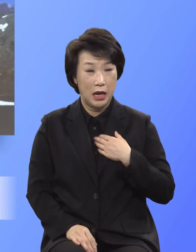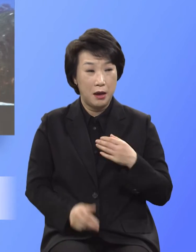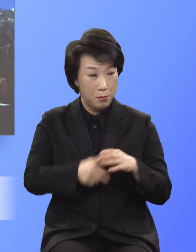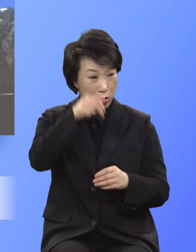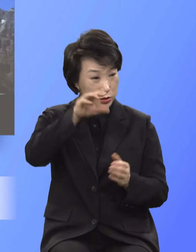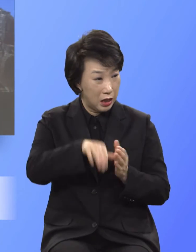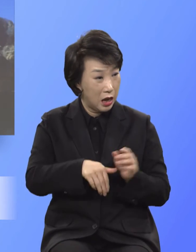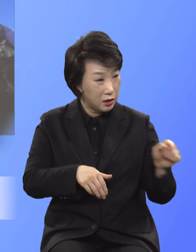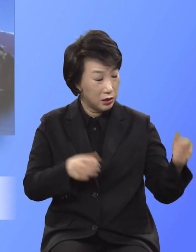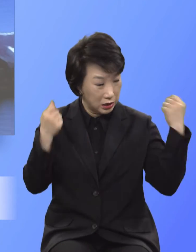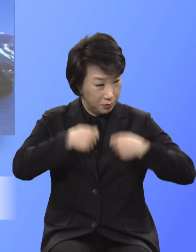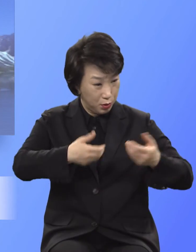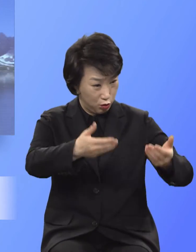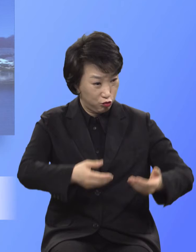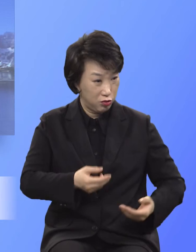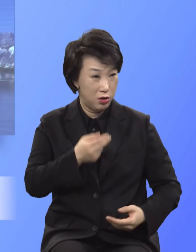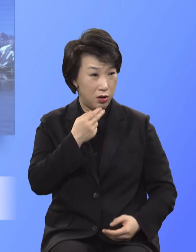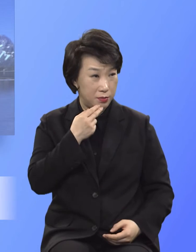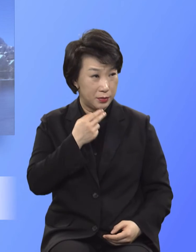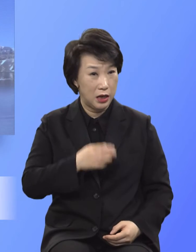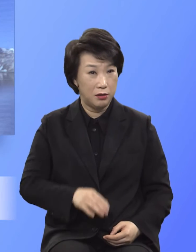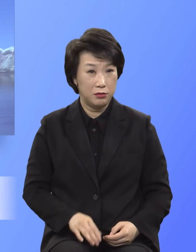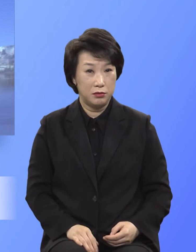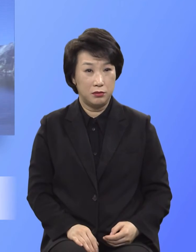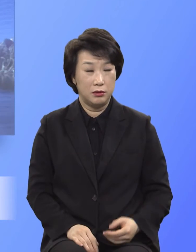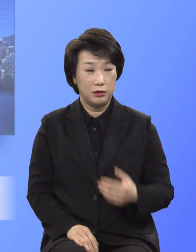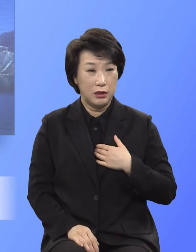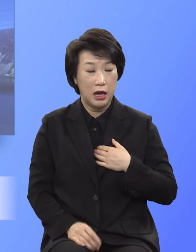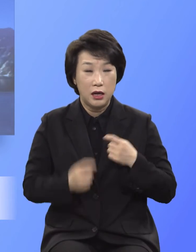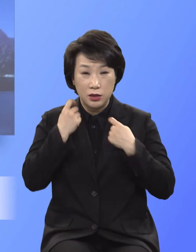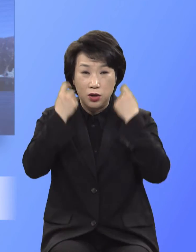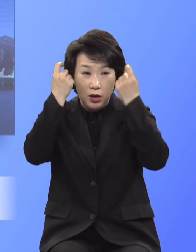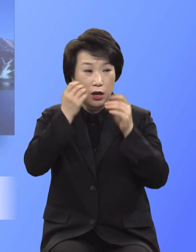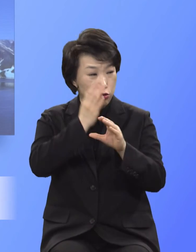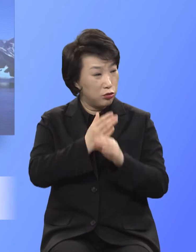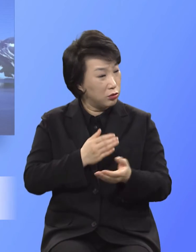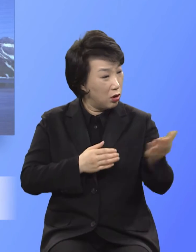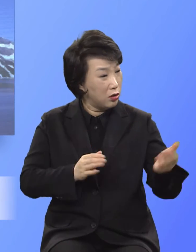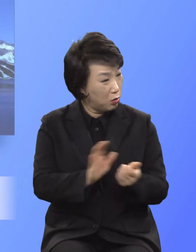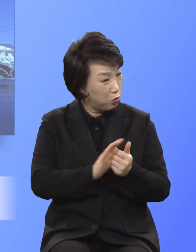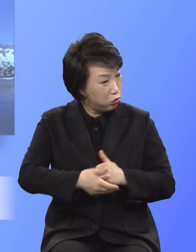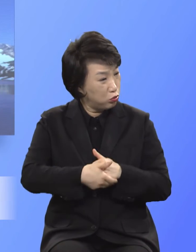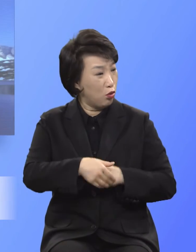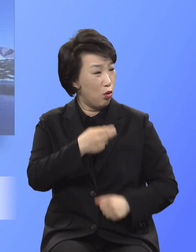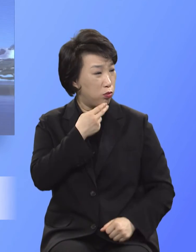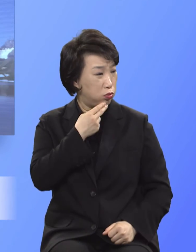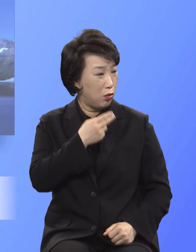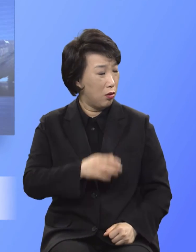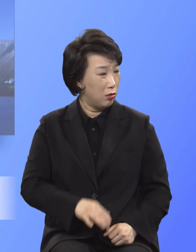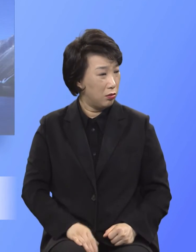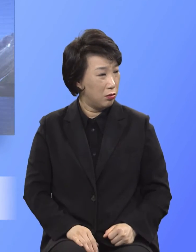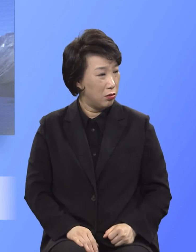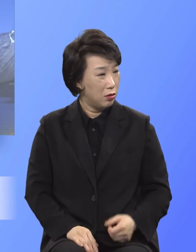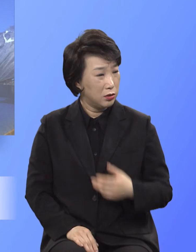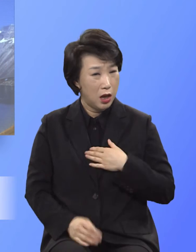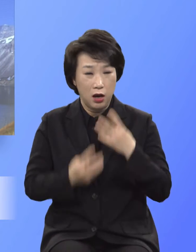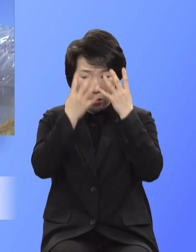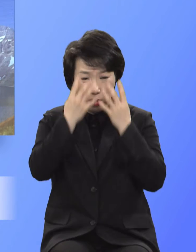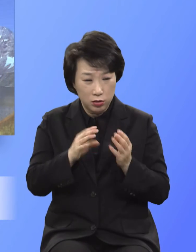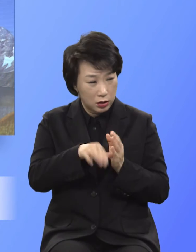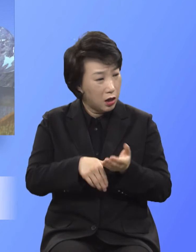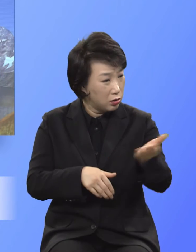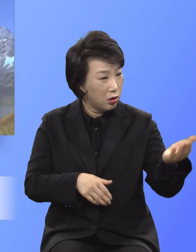내가 벗었을 때 입히지 아니하였고 내가 나그네 되었을 때 돌아오지 아니하였고 내가